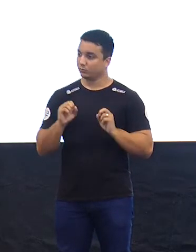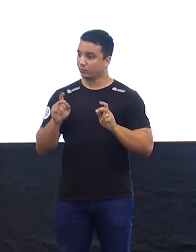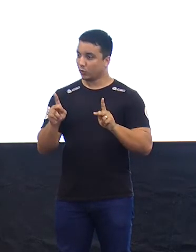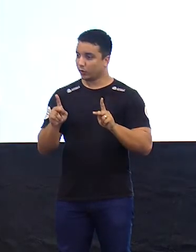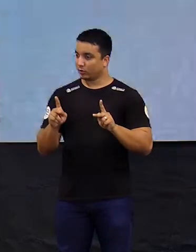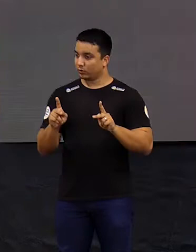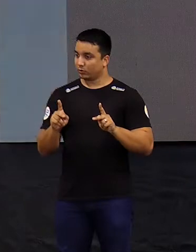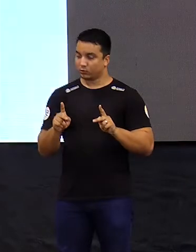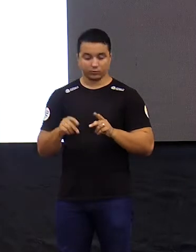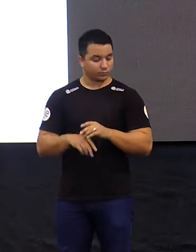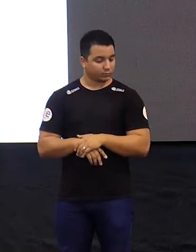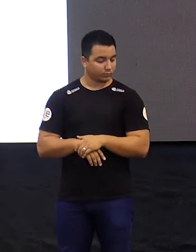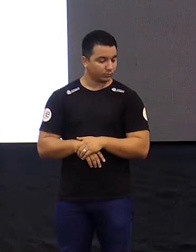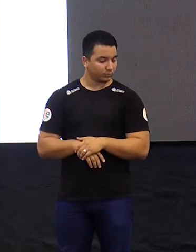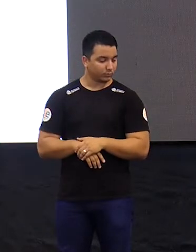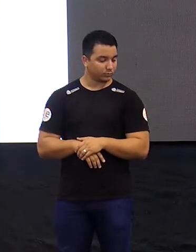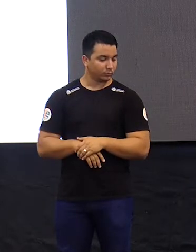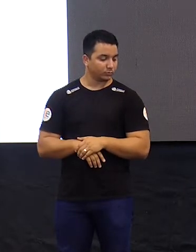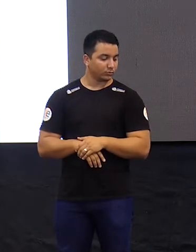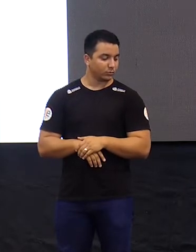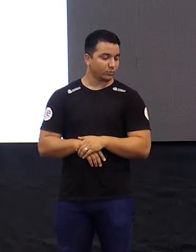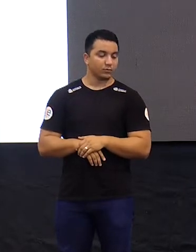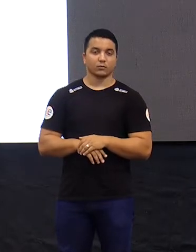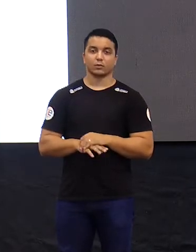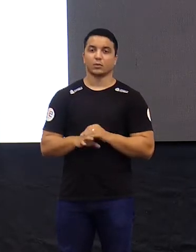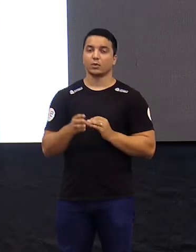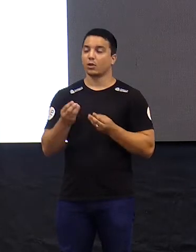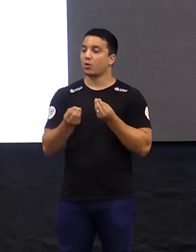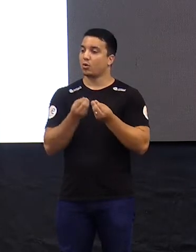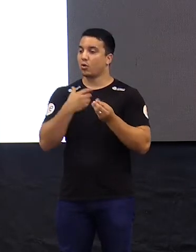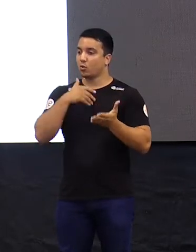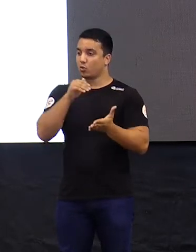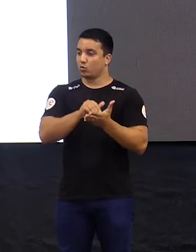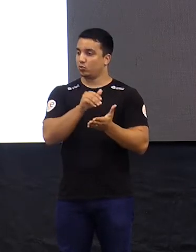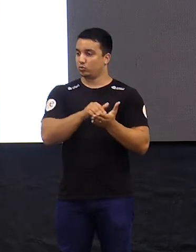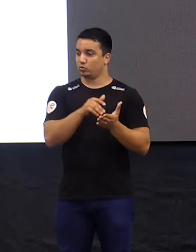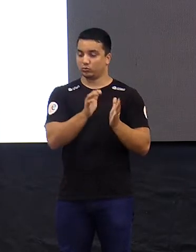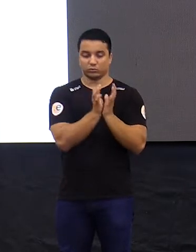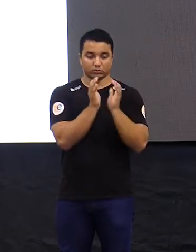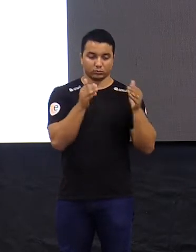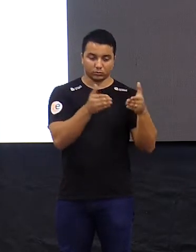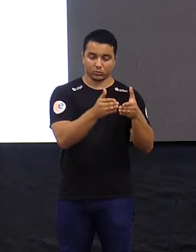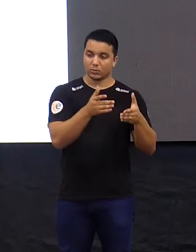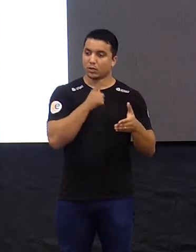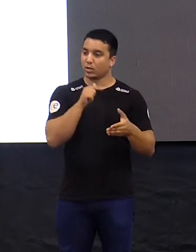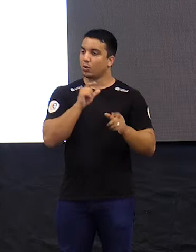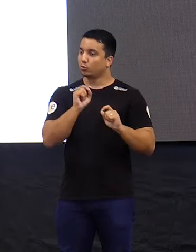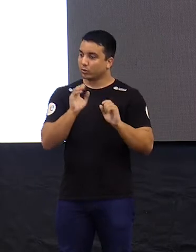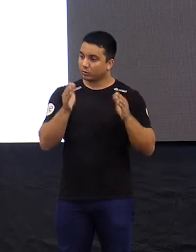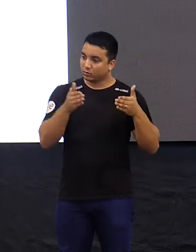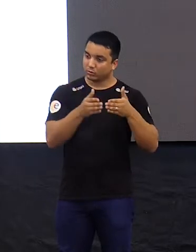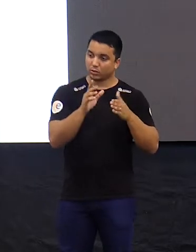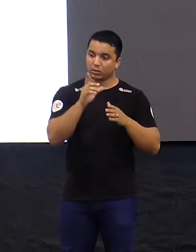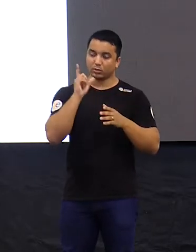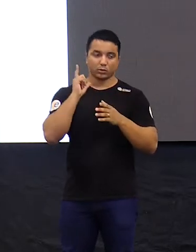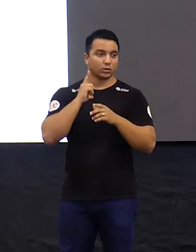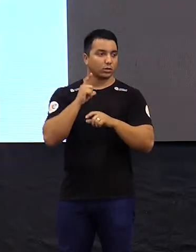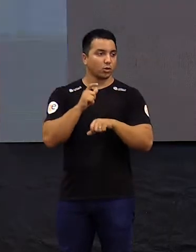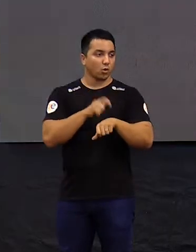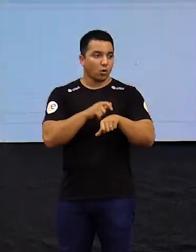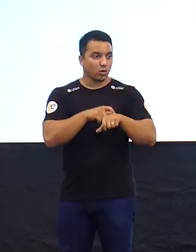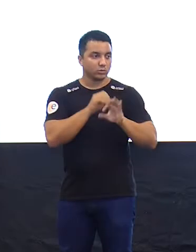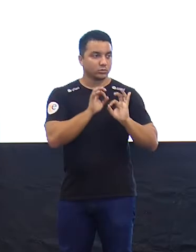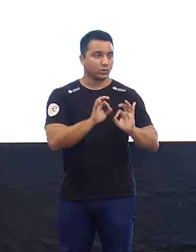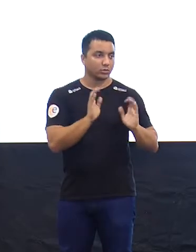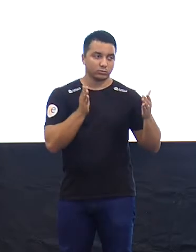bola? Bom, então vamos para a nossa última parte, bem dentro do nosso cronogramazinho